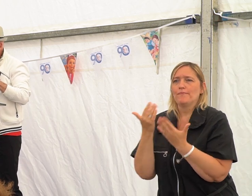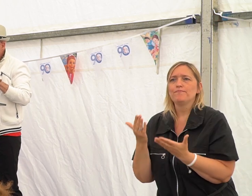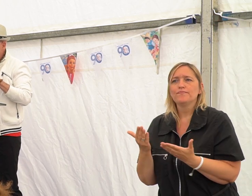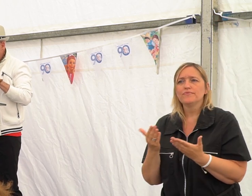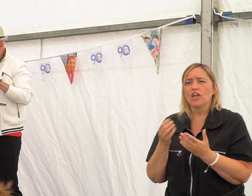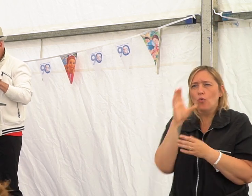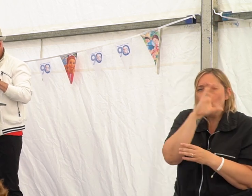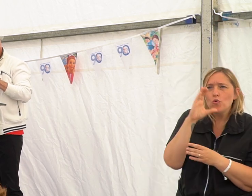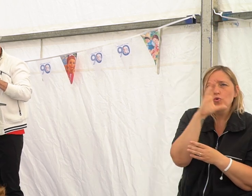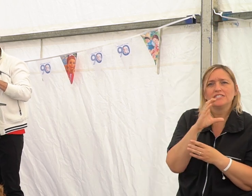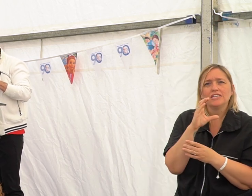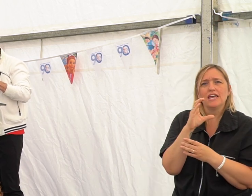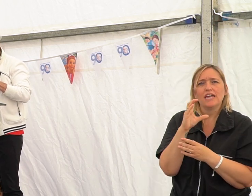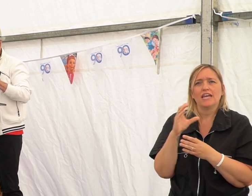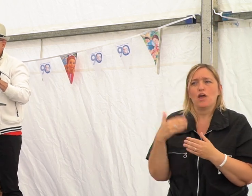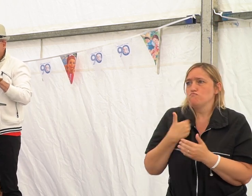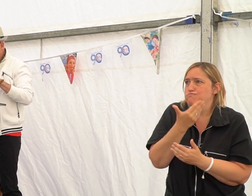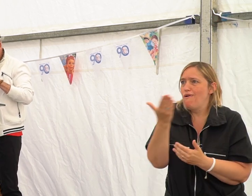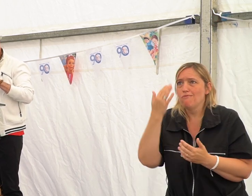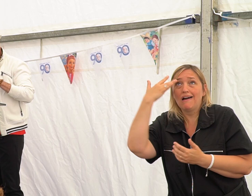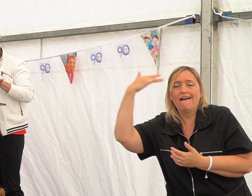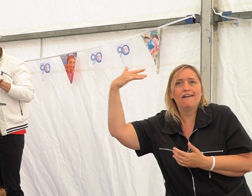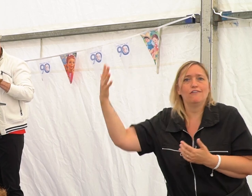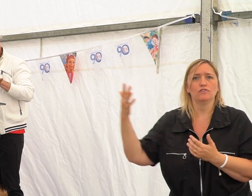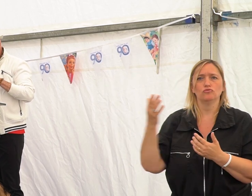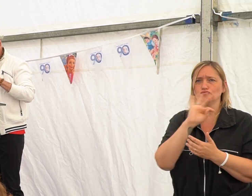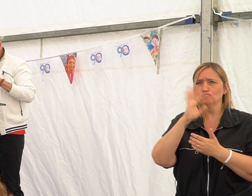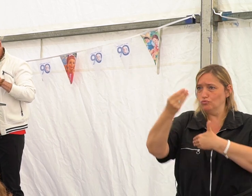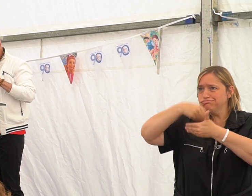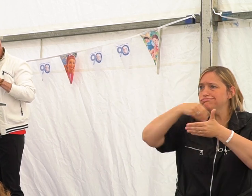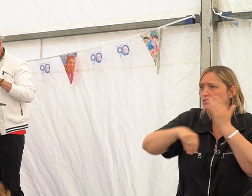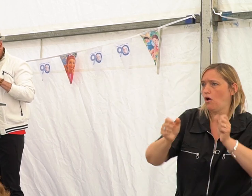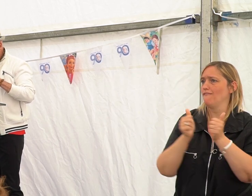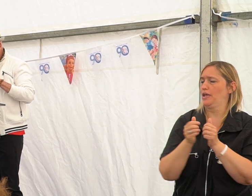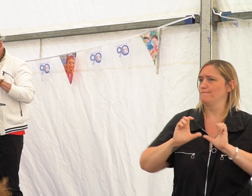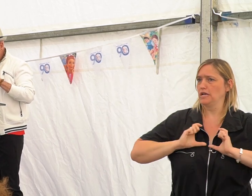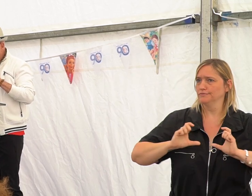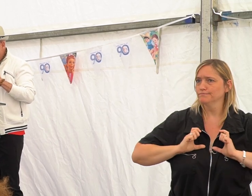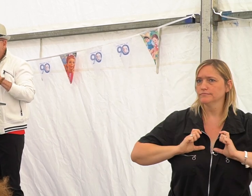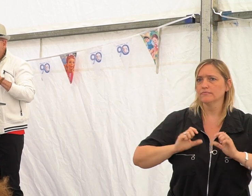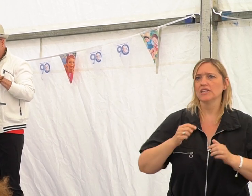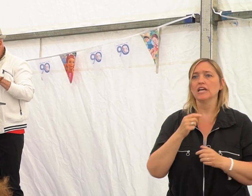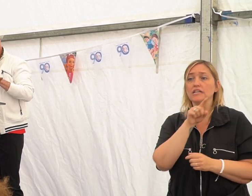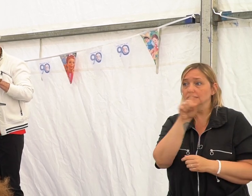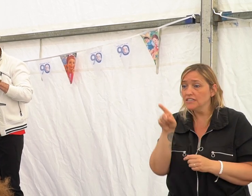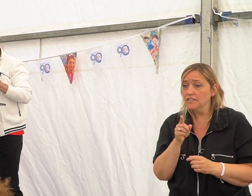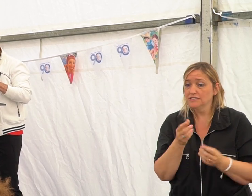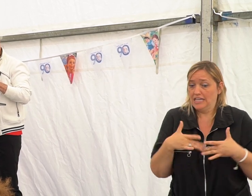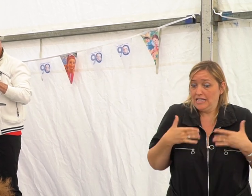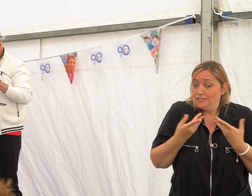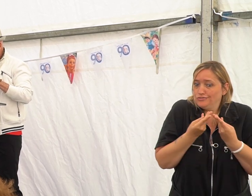la curiosité, le peur, les rêves d'enfant. Ce sont des sentiments de notre âme